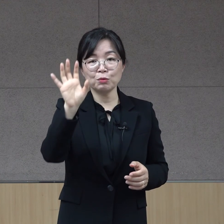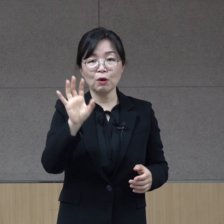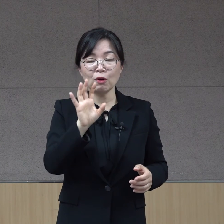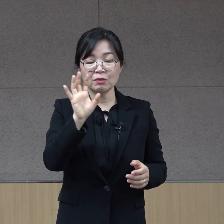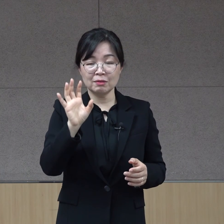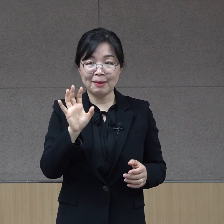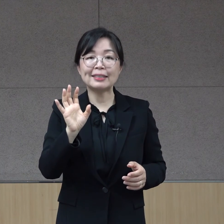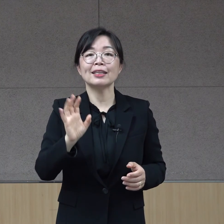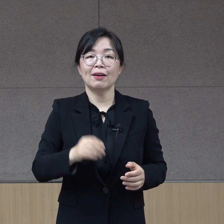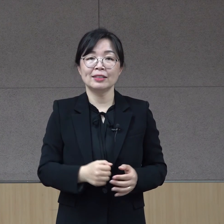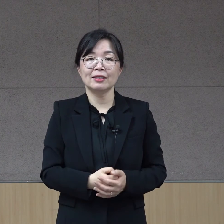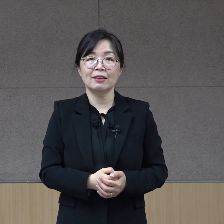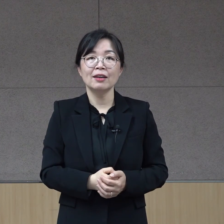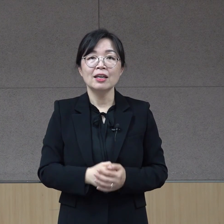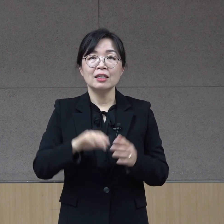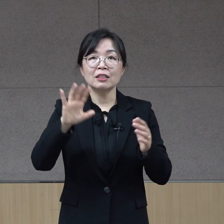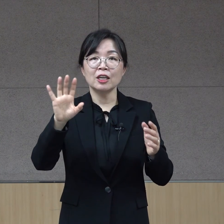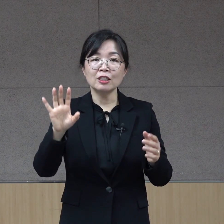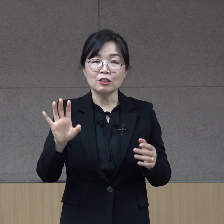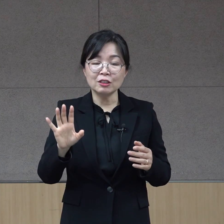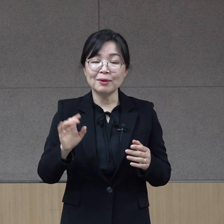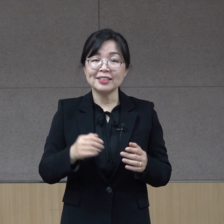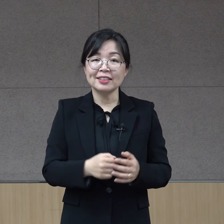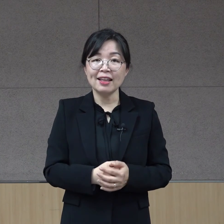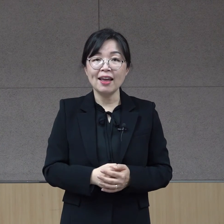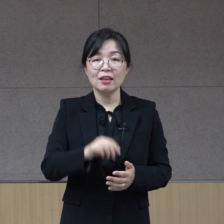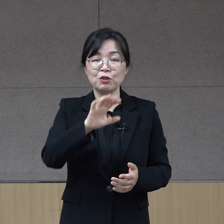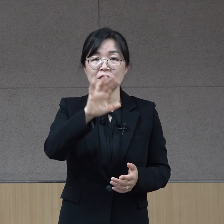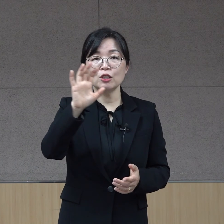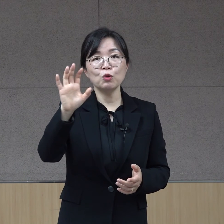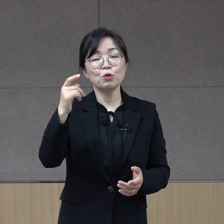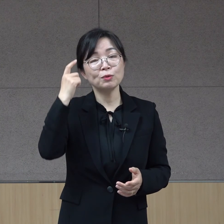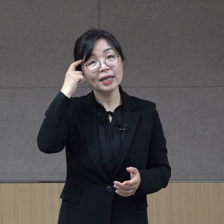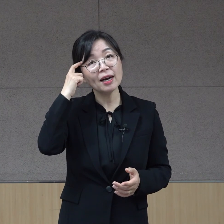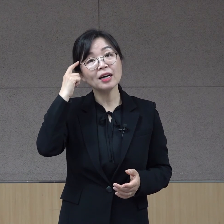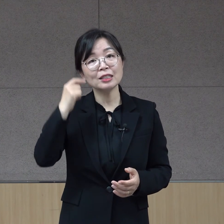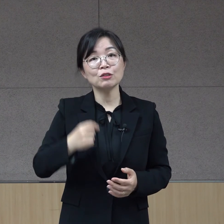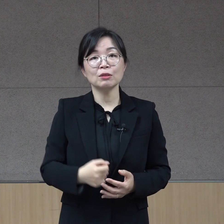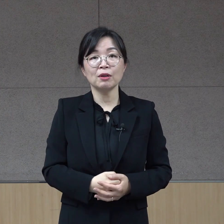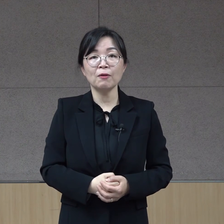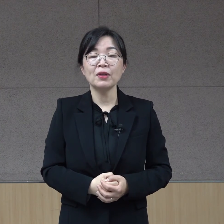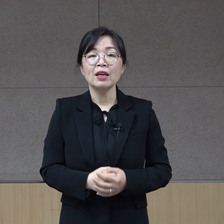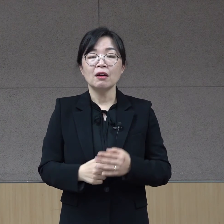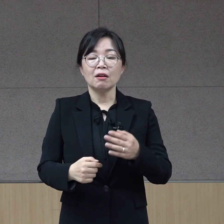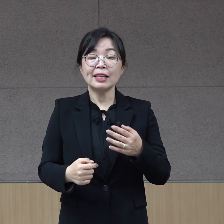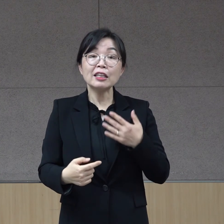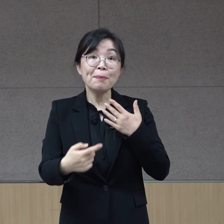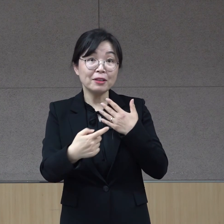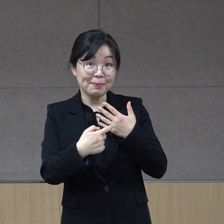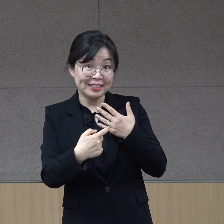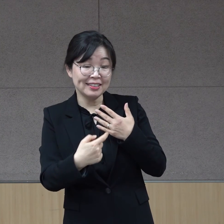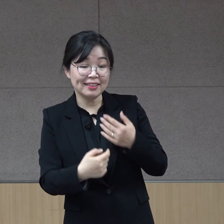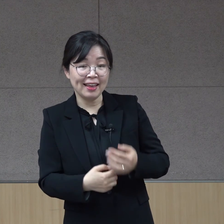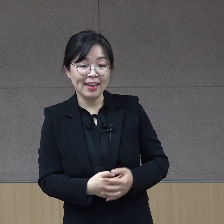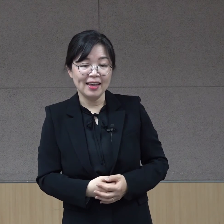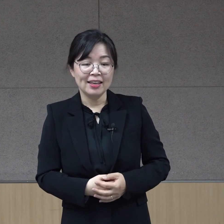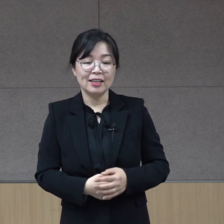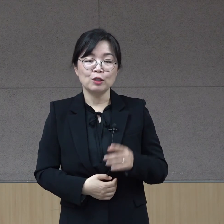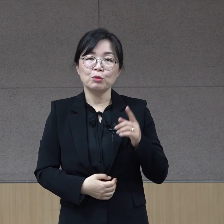더 바르게 나왔어요. 이걸 이왕 연습하실 때 위치를 조금 생각하시고 쓰면 상대편이 봤을 때 이게 좀 더